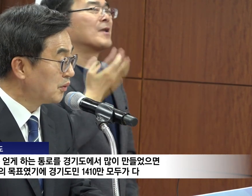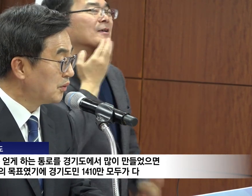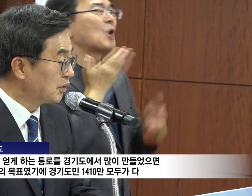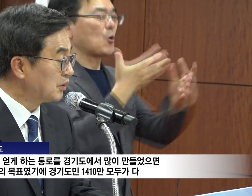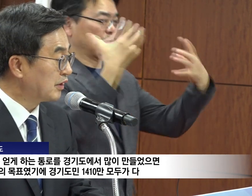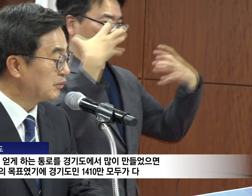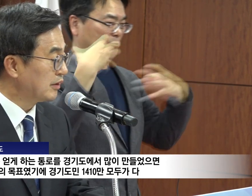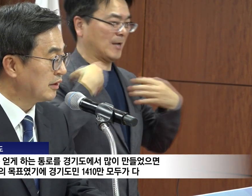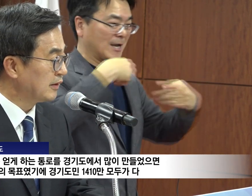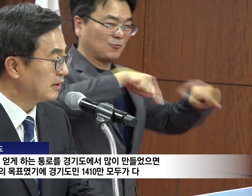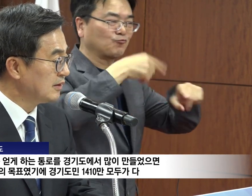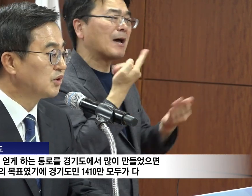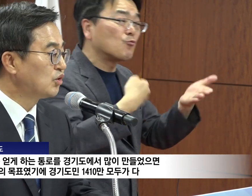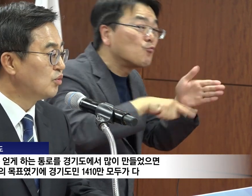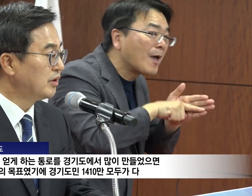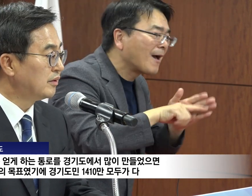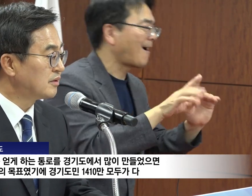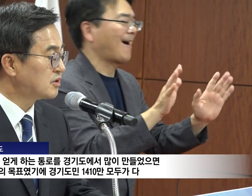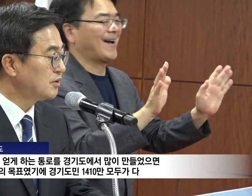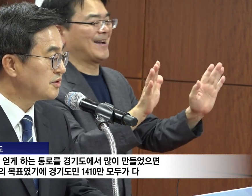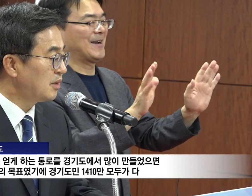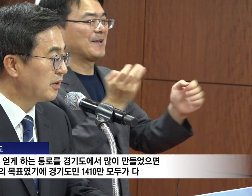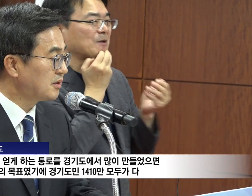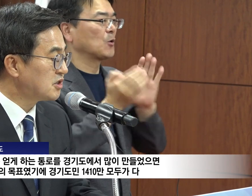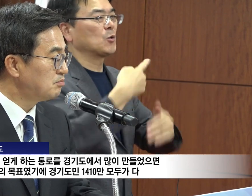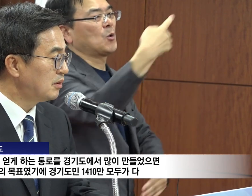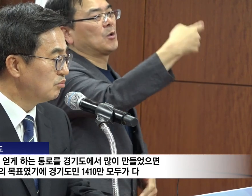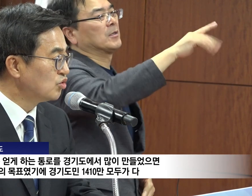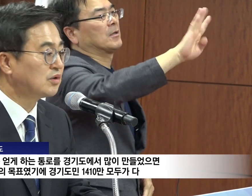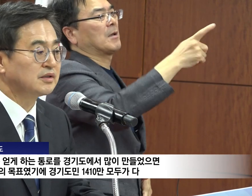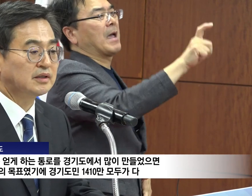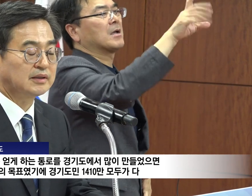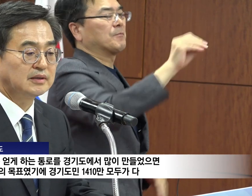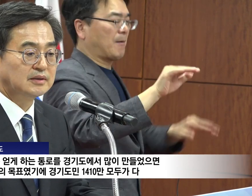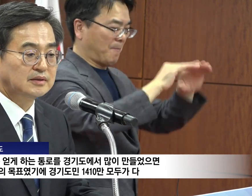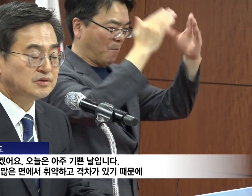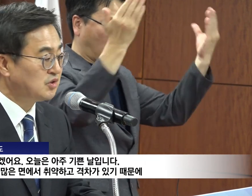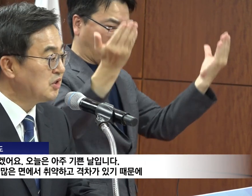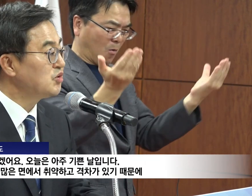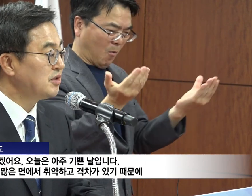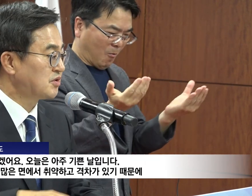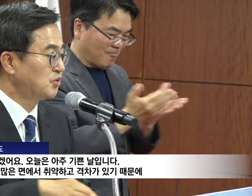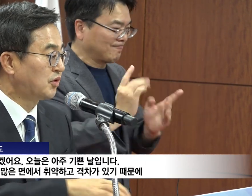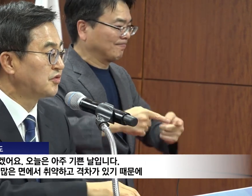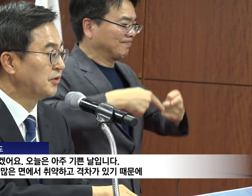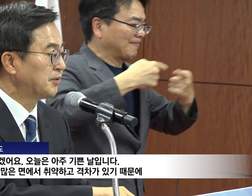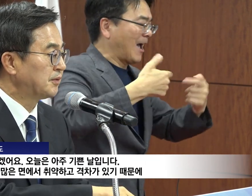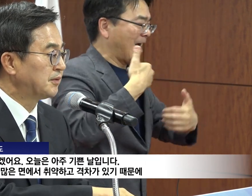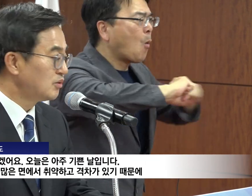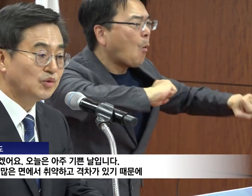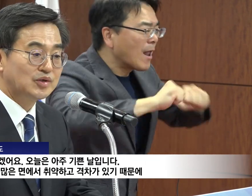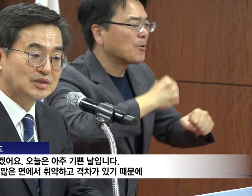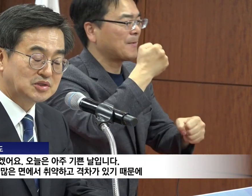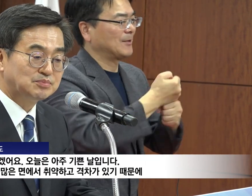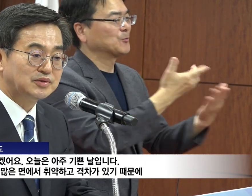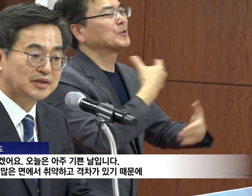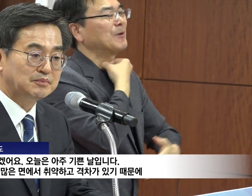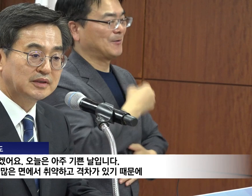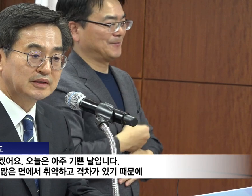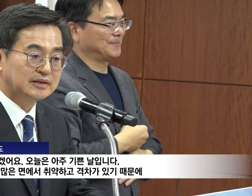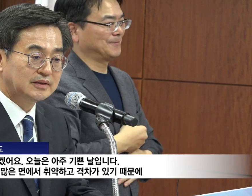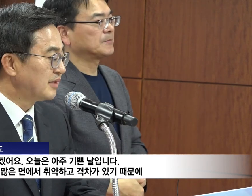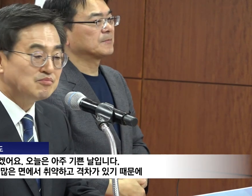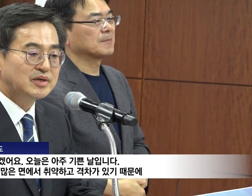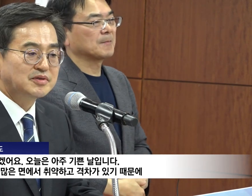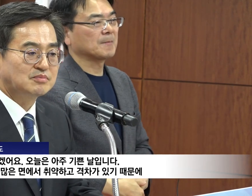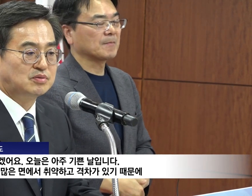중요한 목표였기 때문에 경기도민 1,410만 모두가 다 체육이 됐으면 좋겠어요. 여러분 오늘은 아주 기쁜